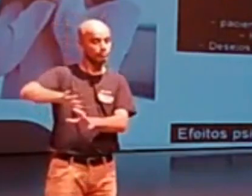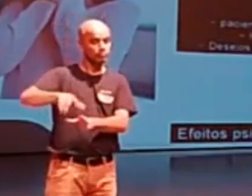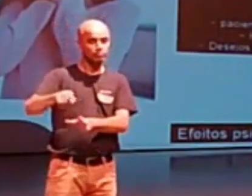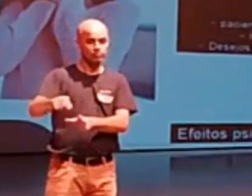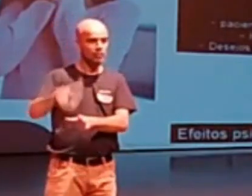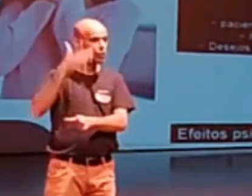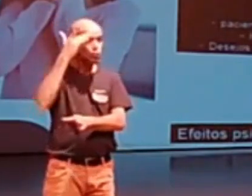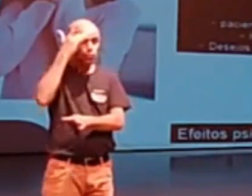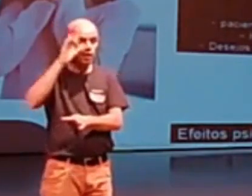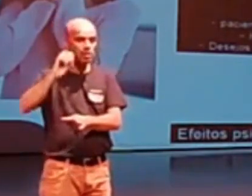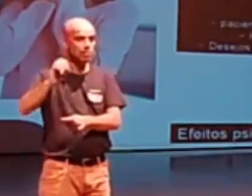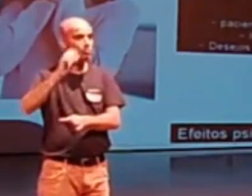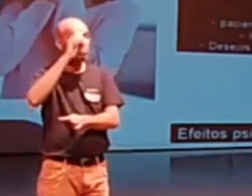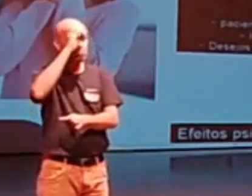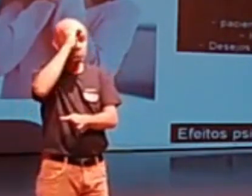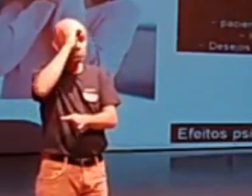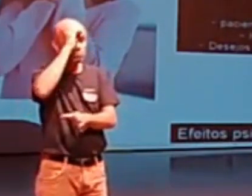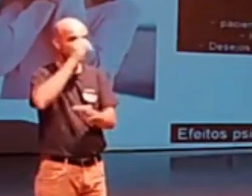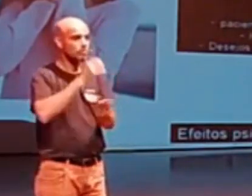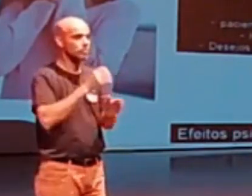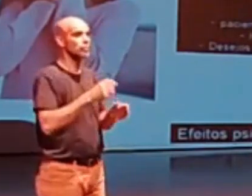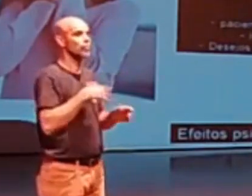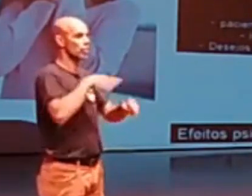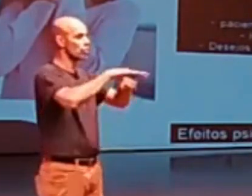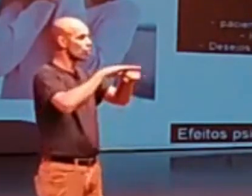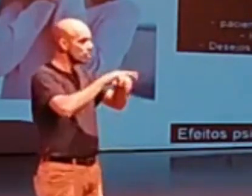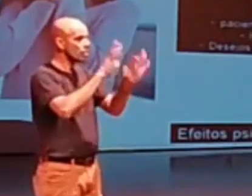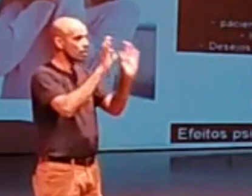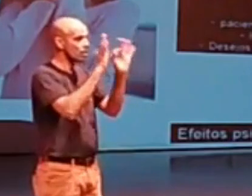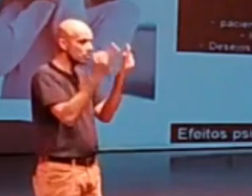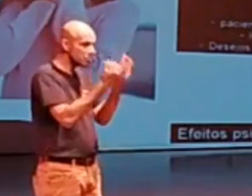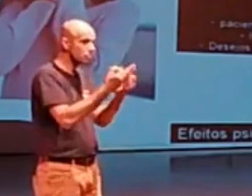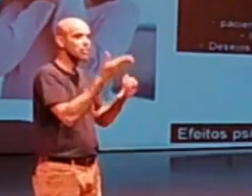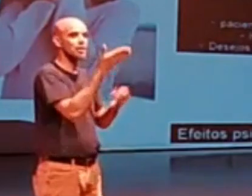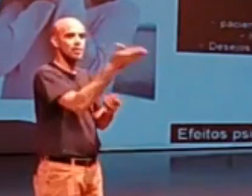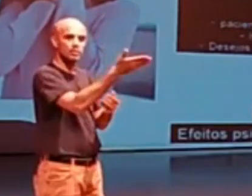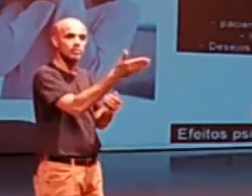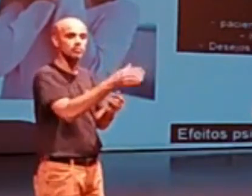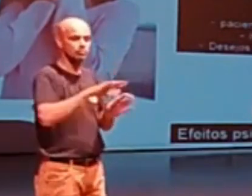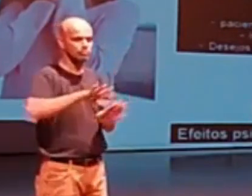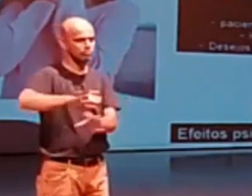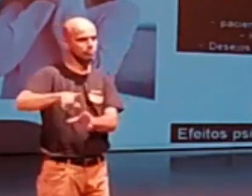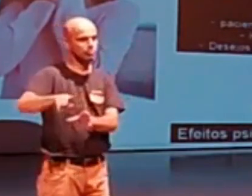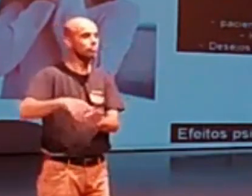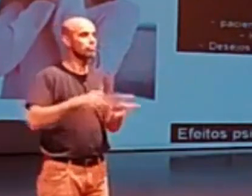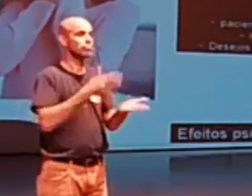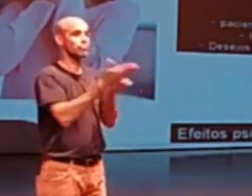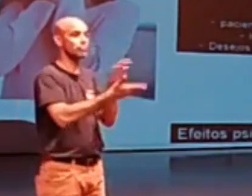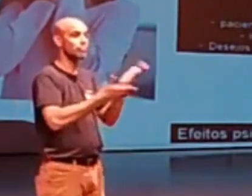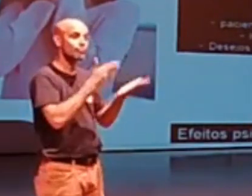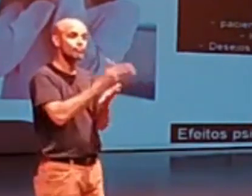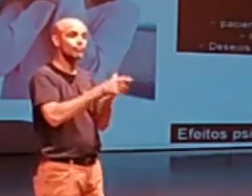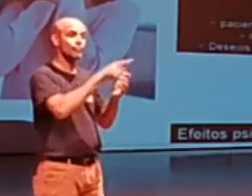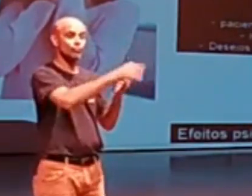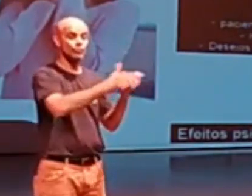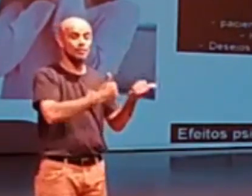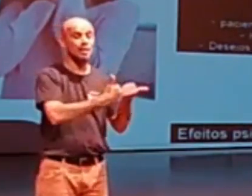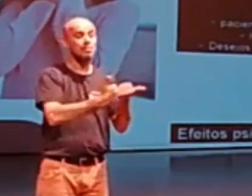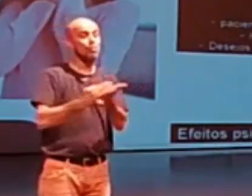ideia do que está acontecendo. Vai tratar a mãe, o pai, a avó, o cachorro, todo mundo em volta dela. Então, assim, precisa de um